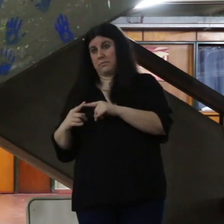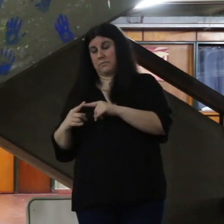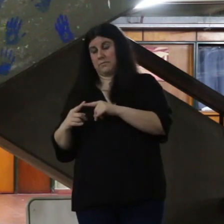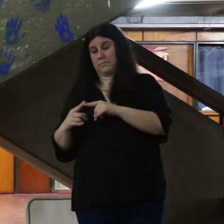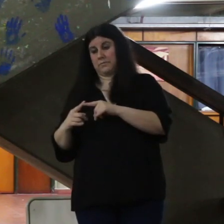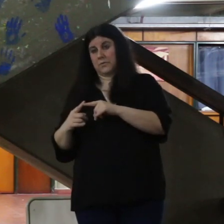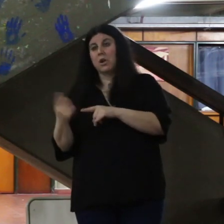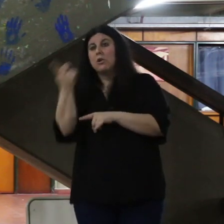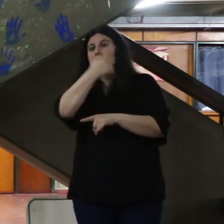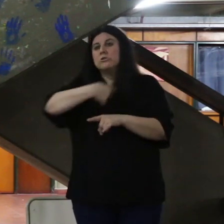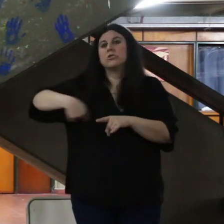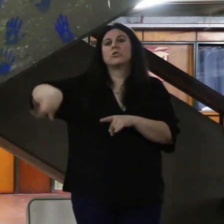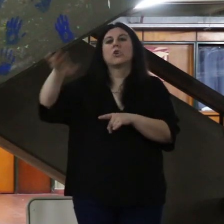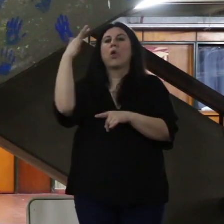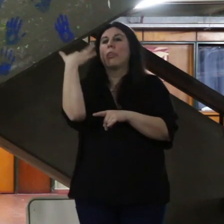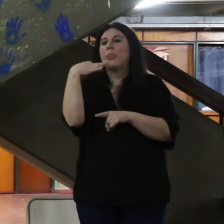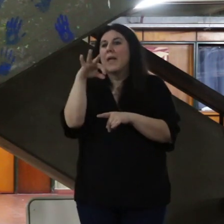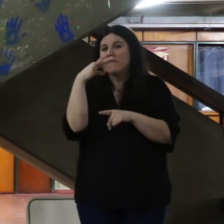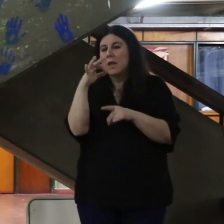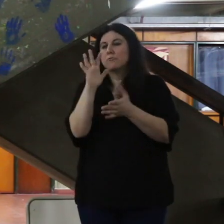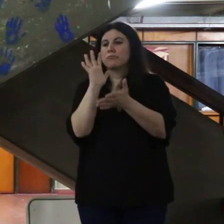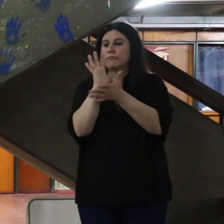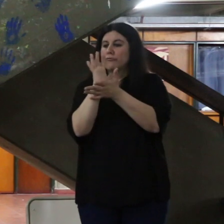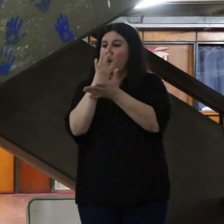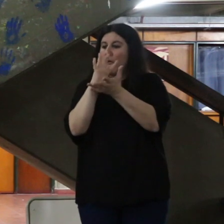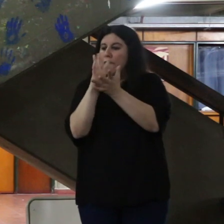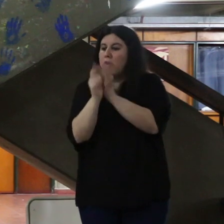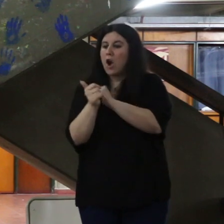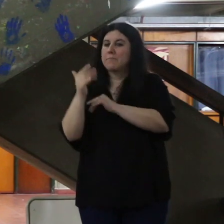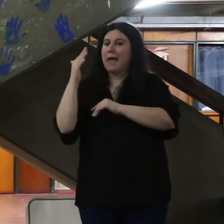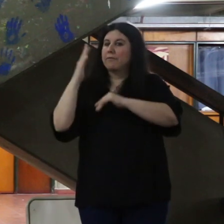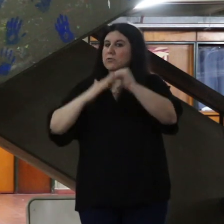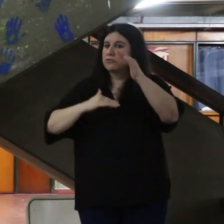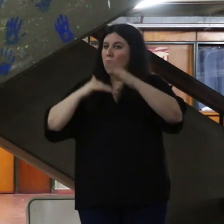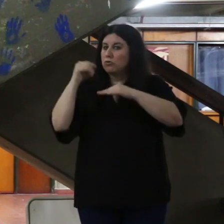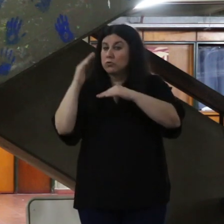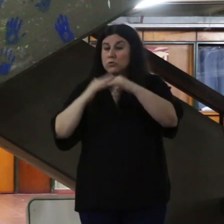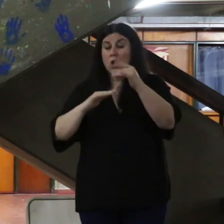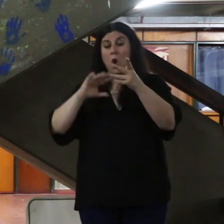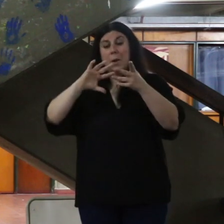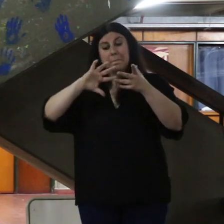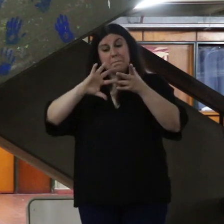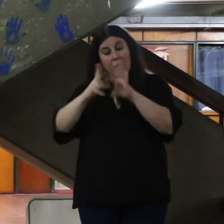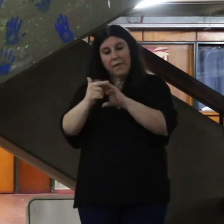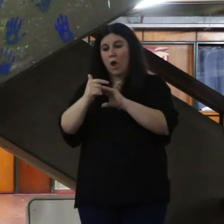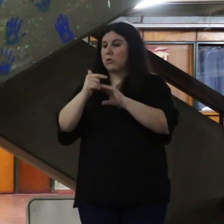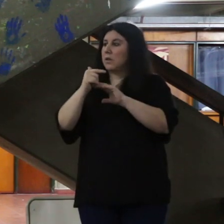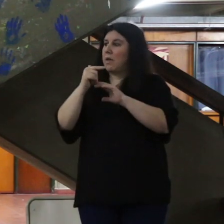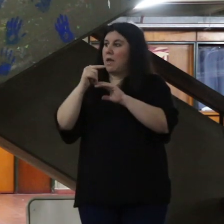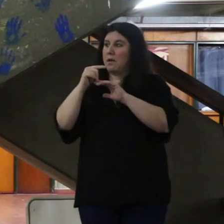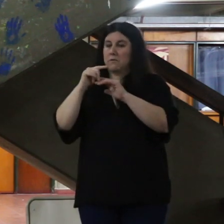Tenemos que construir este pespunte, tenemos que construir esta pedagogía